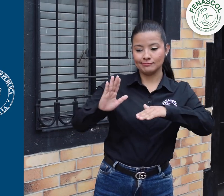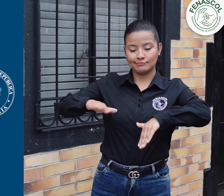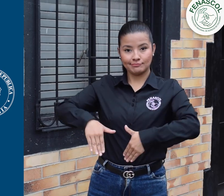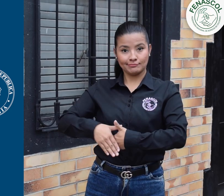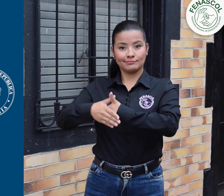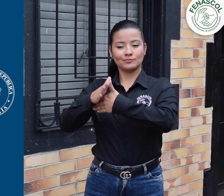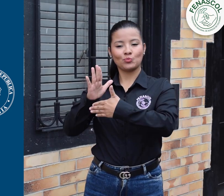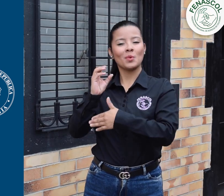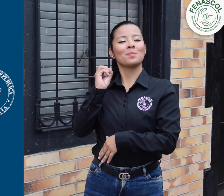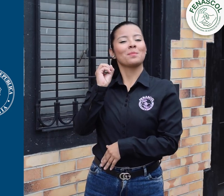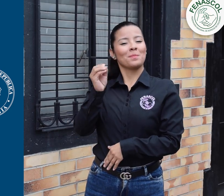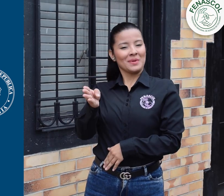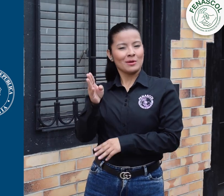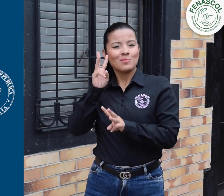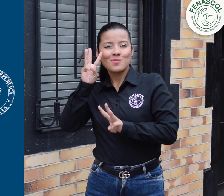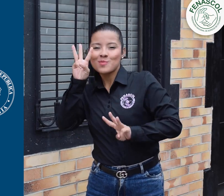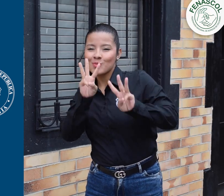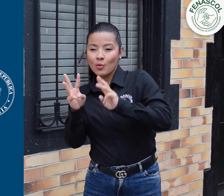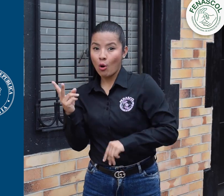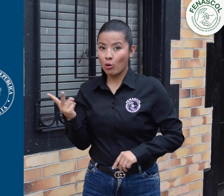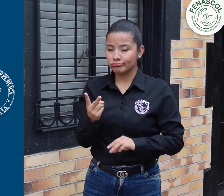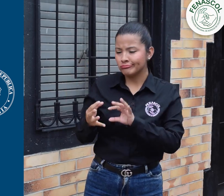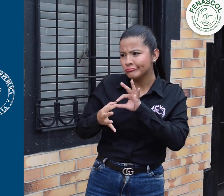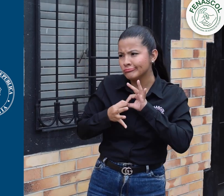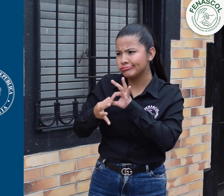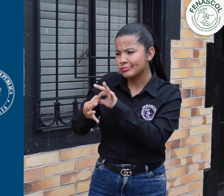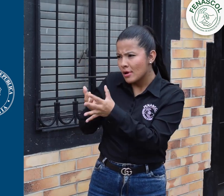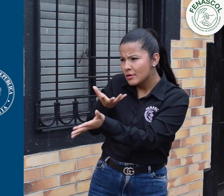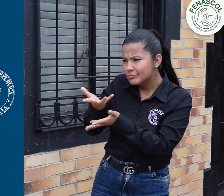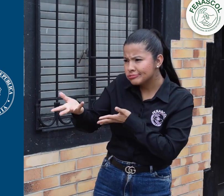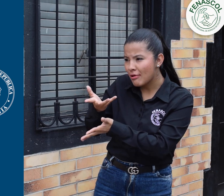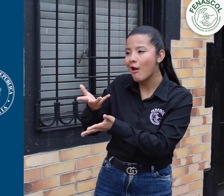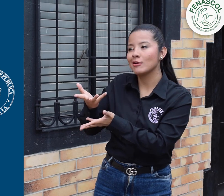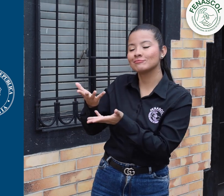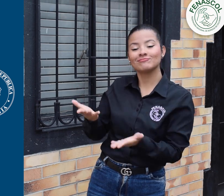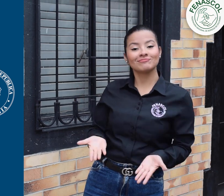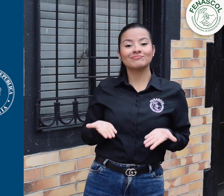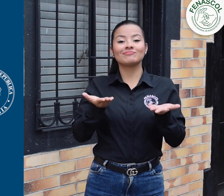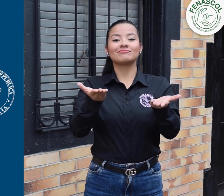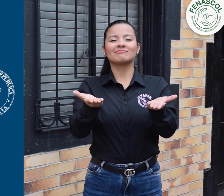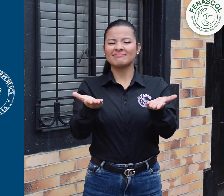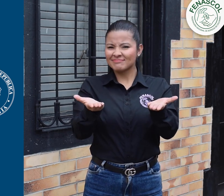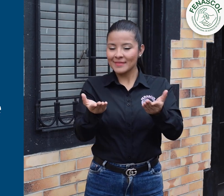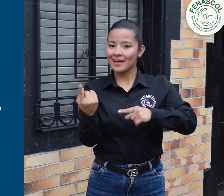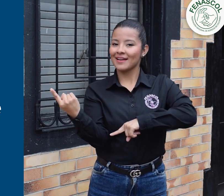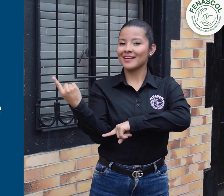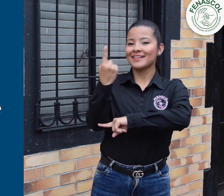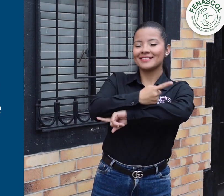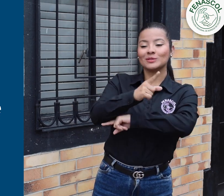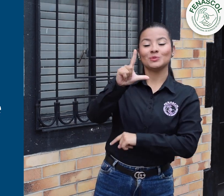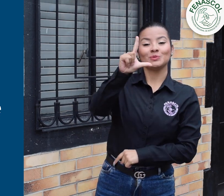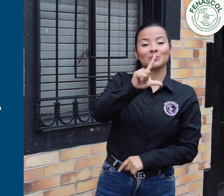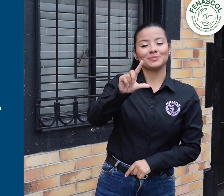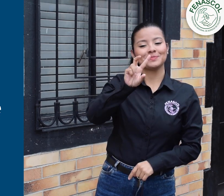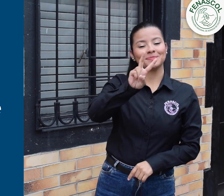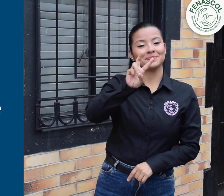el lunes 23 de septiembre los museos de arte del banco de la república se unen con